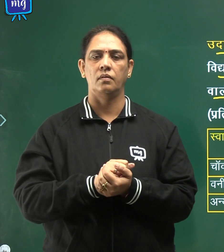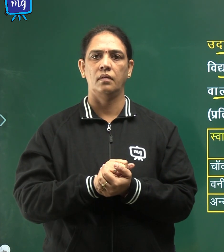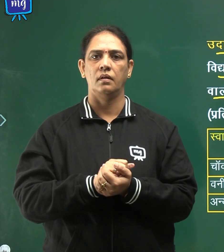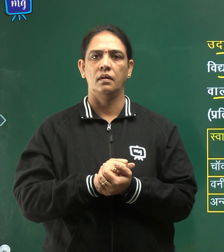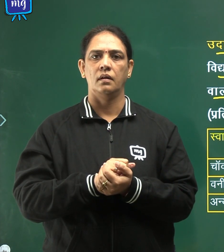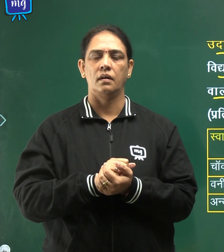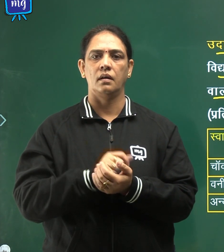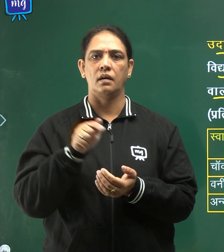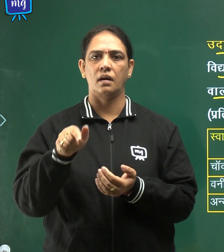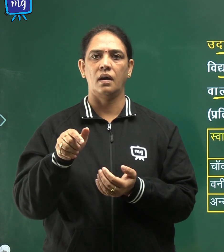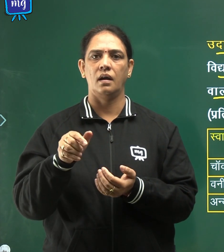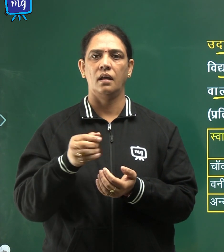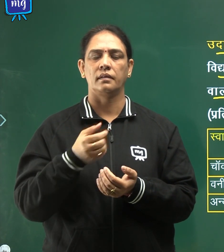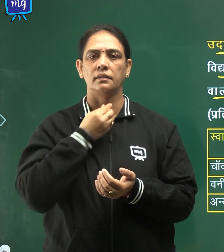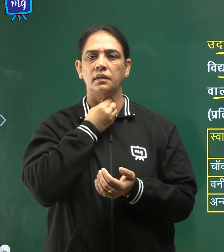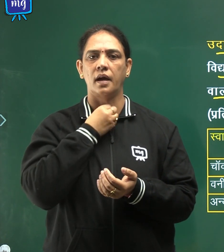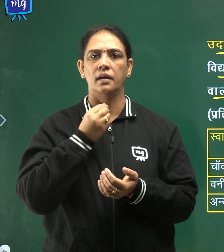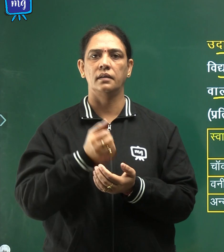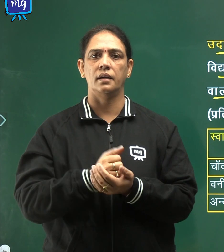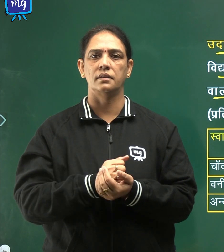का स्वाद